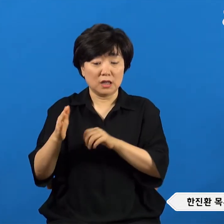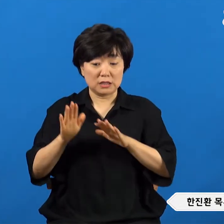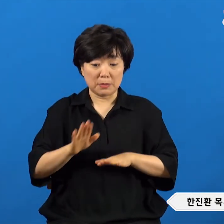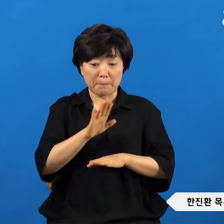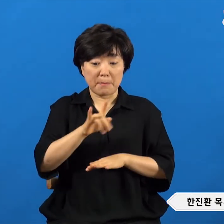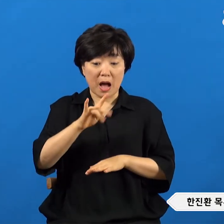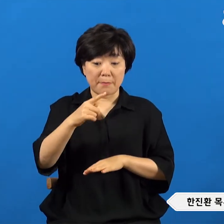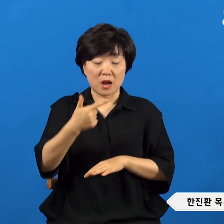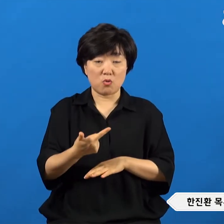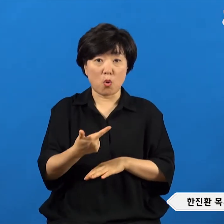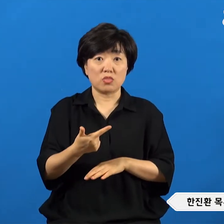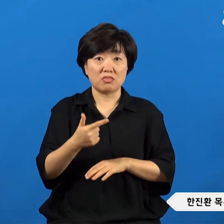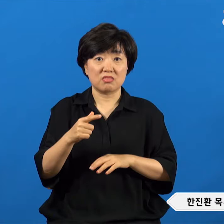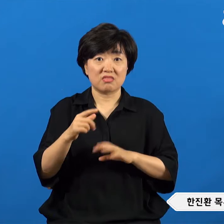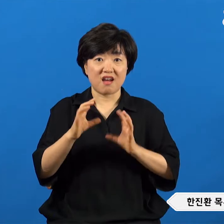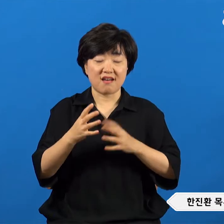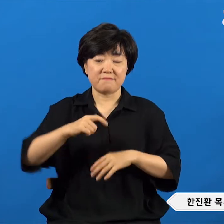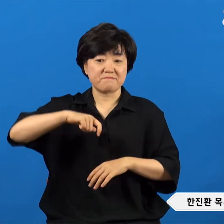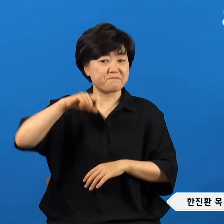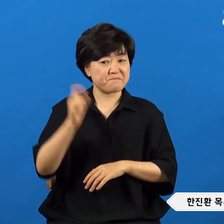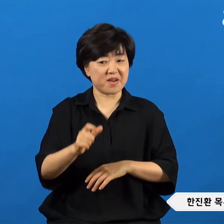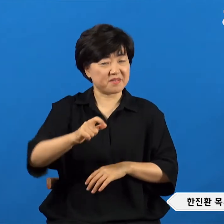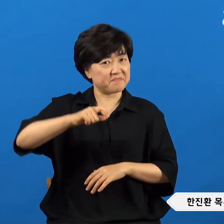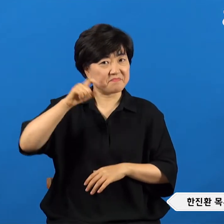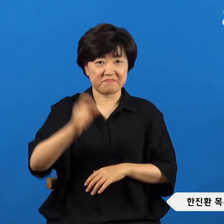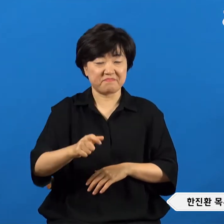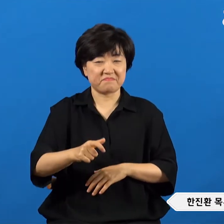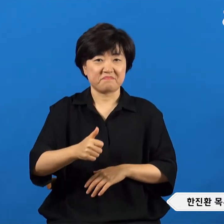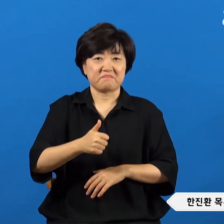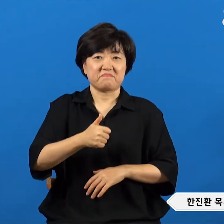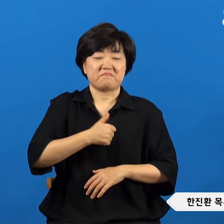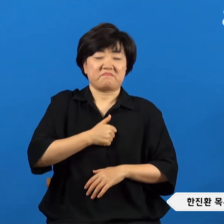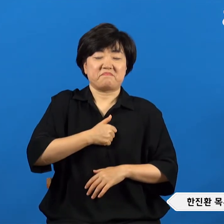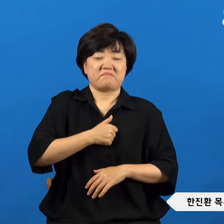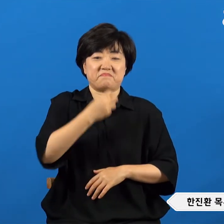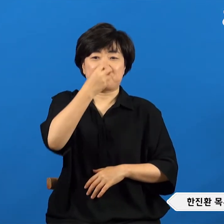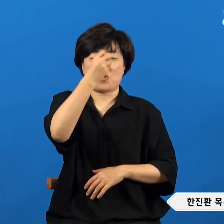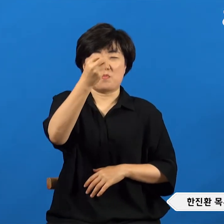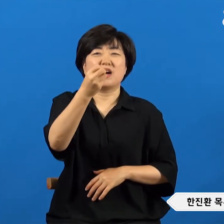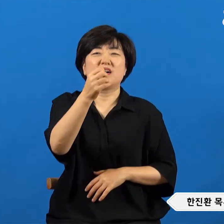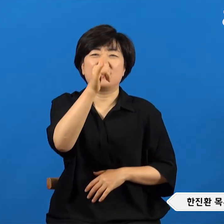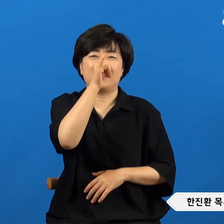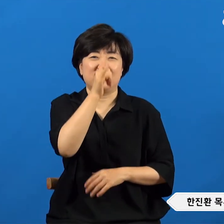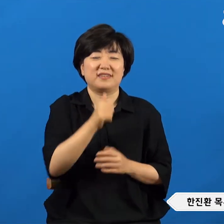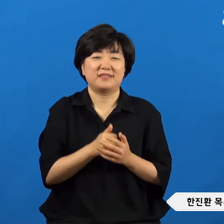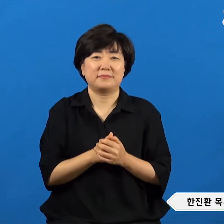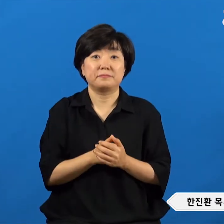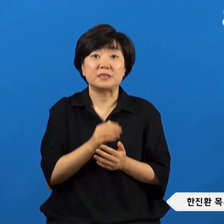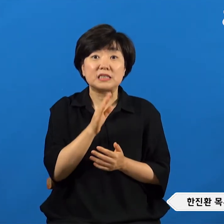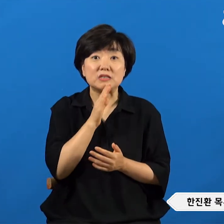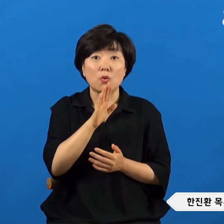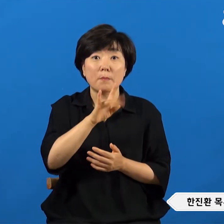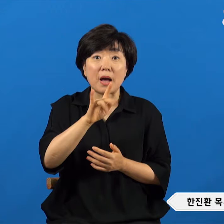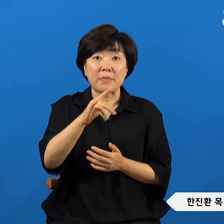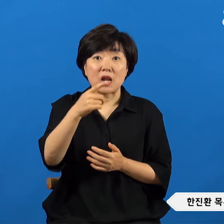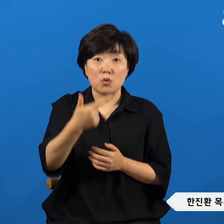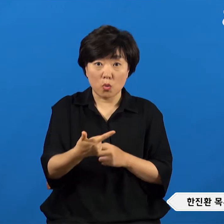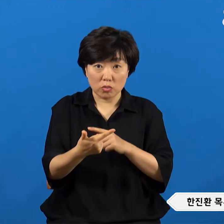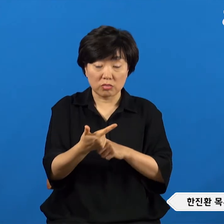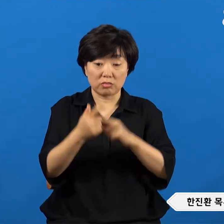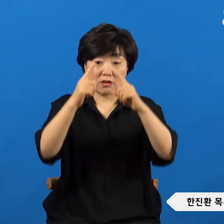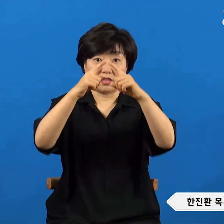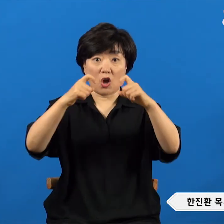바벨론은 절대로 망하지 않는다 하는 자만에 차 있었던 것입니다. 실제로 바벨론